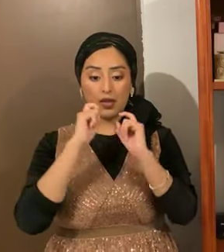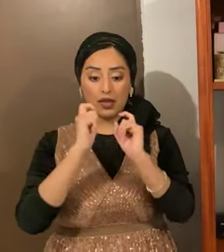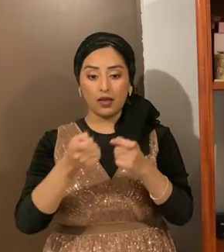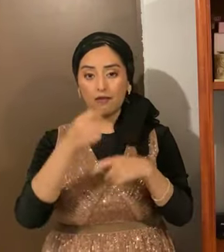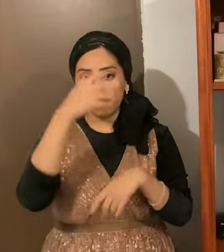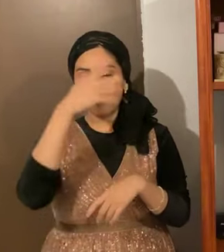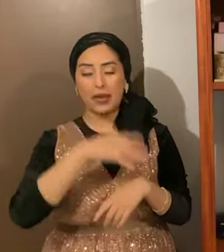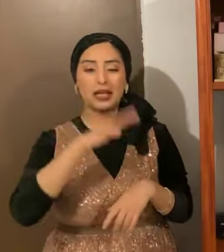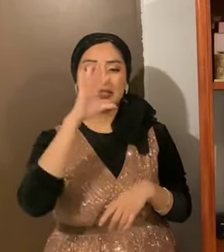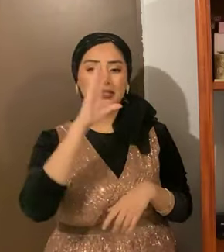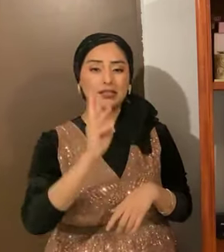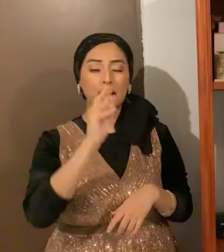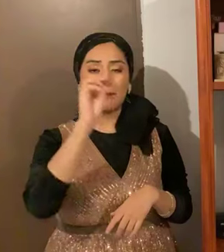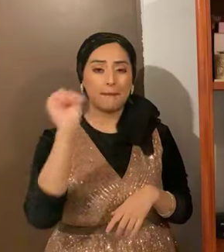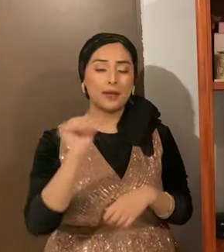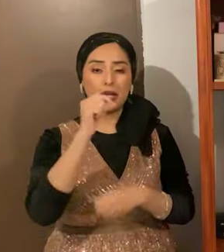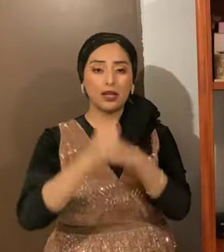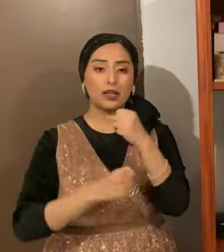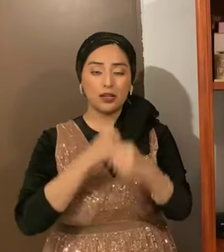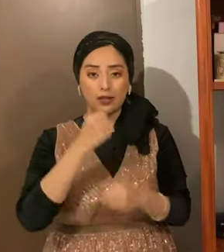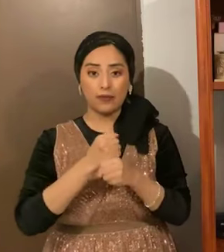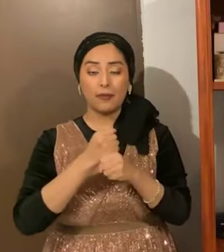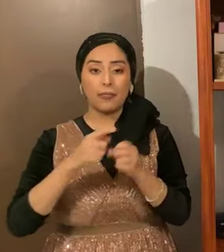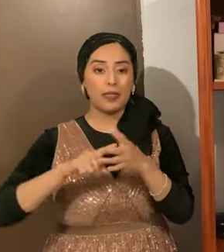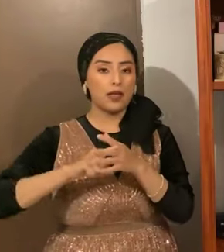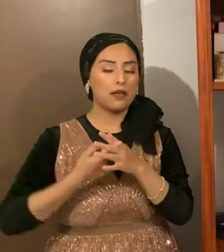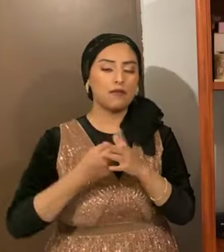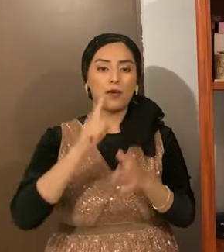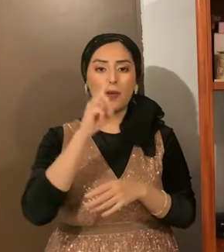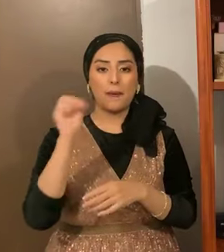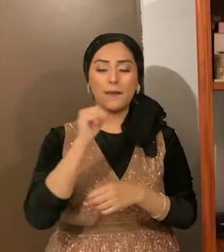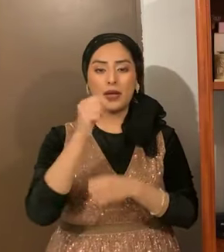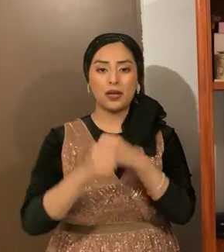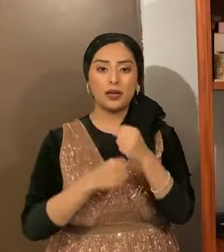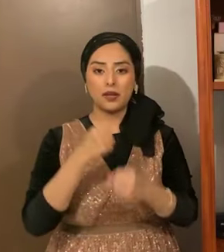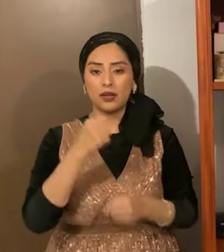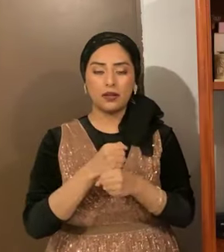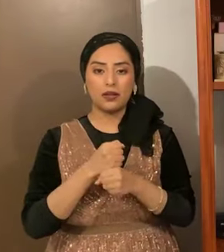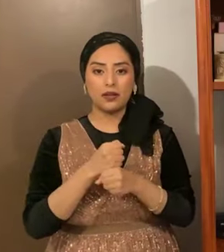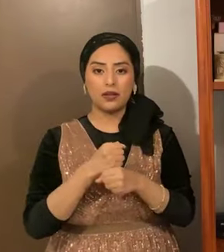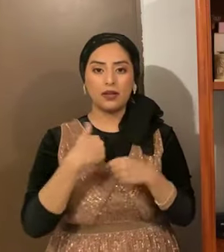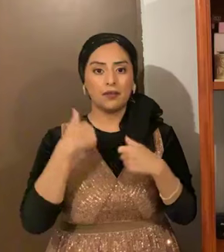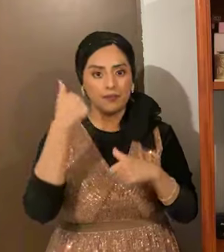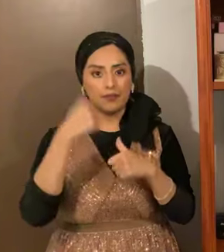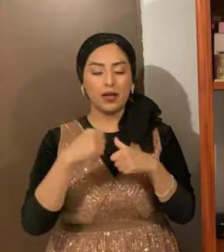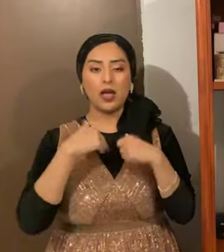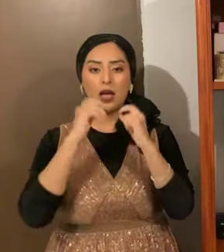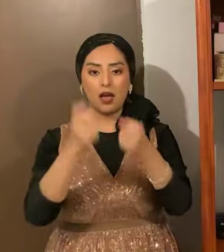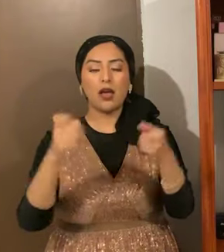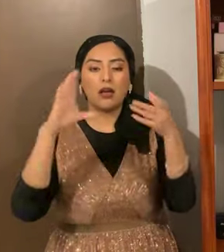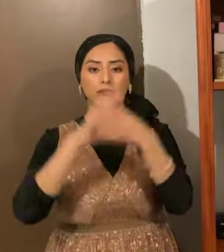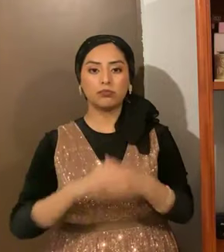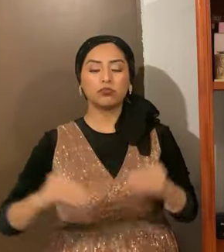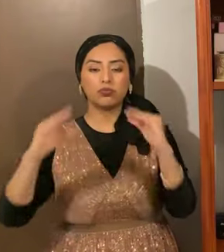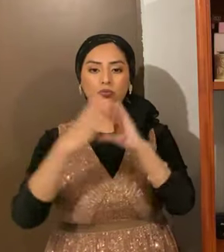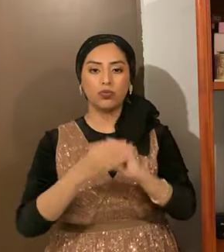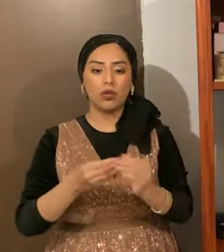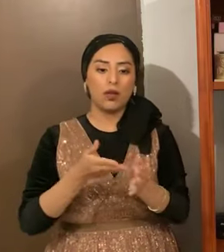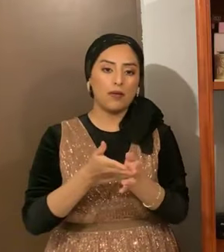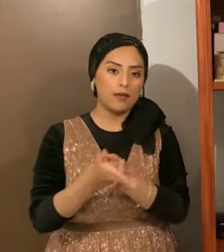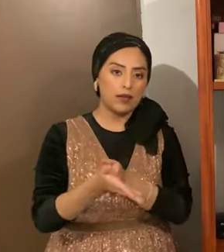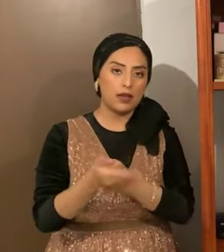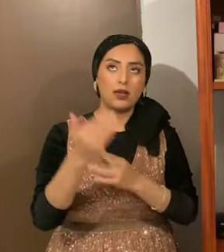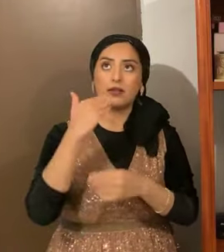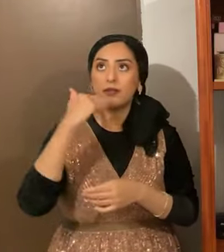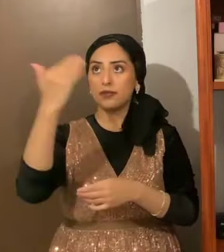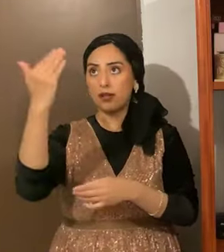6,000 años. Y empezará el milenio, el reino. Por eso les he estado dando las parábolas en profundidad para gloria del